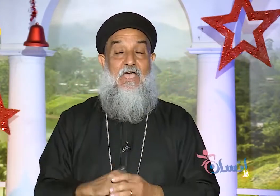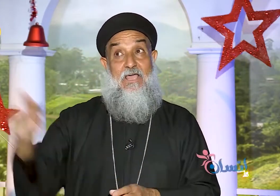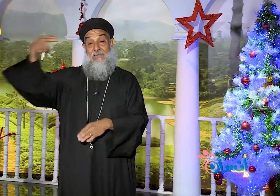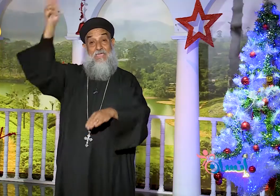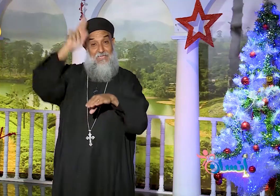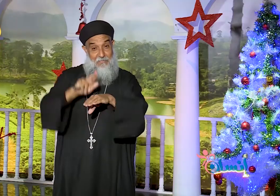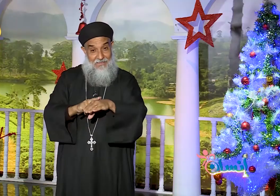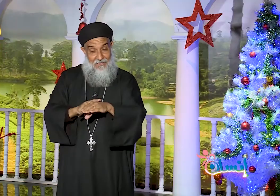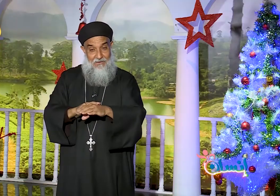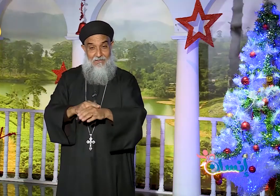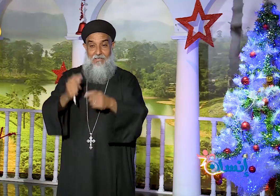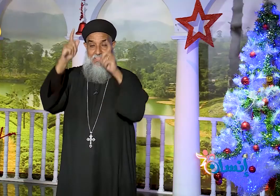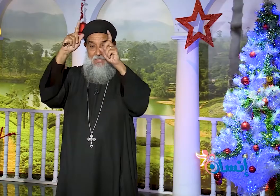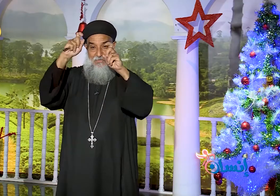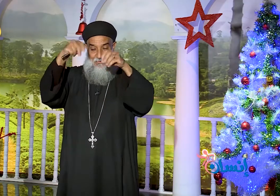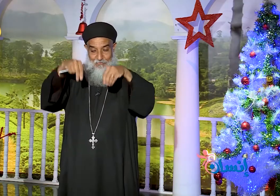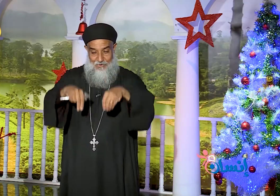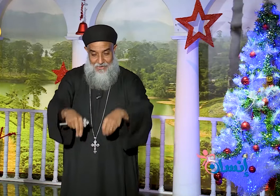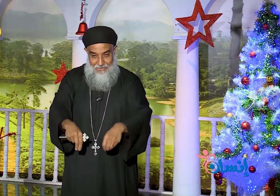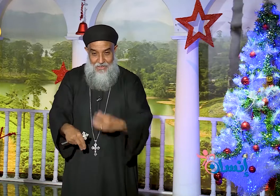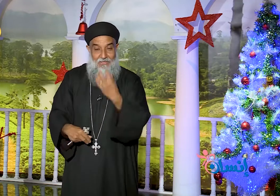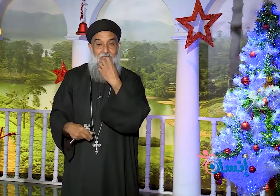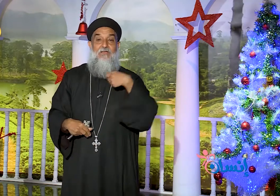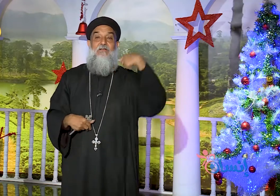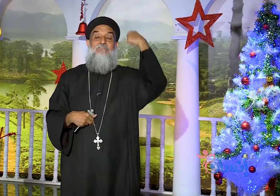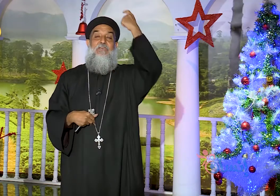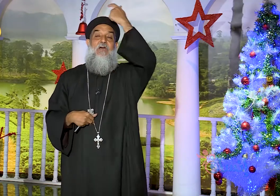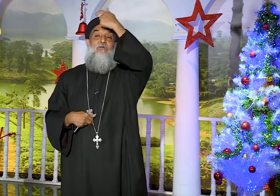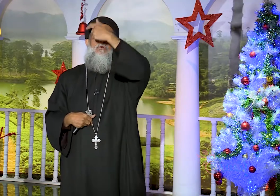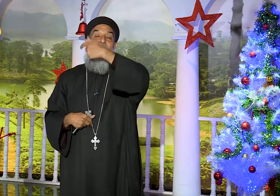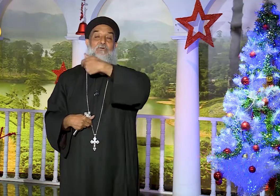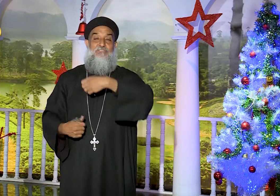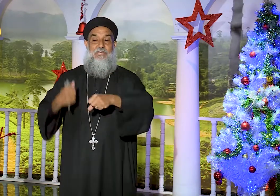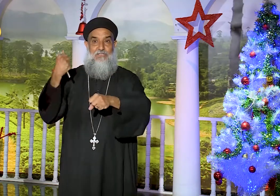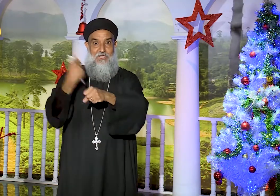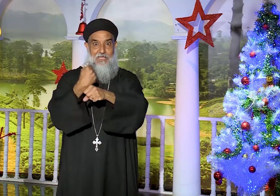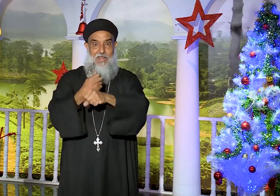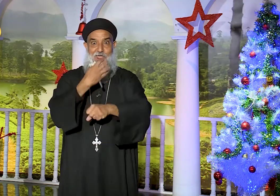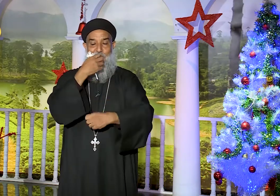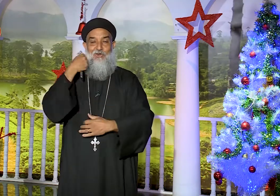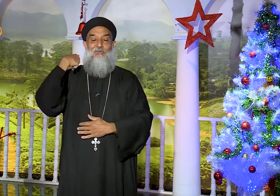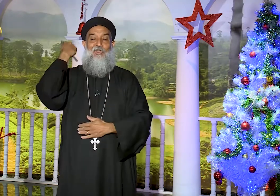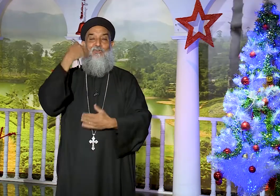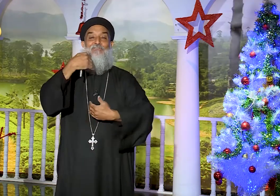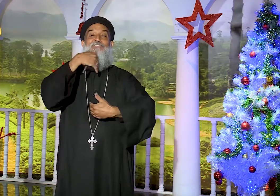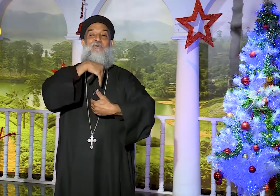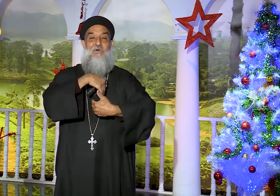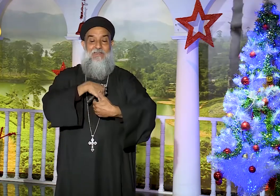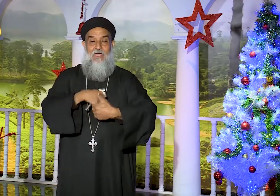لكن اللي هيجي بعدي هيعمدكم بمية فيها الروح القدس، يعني هتشغل الروح القدس جوانا.